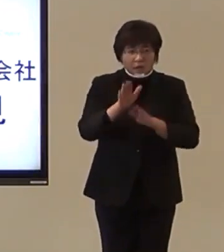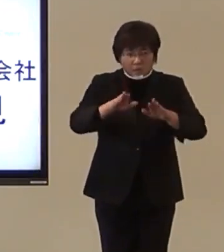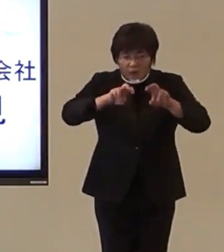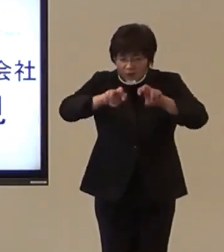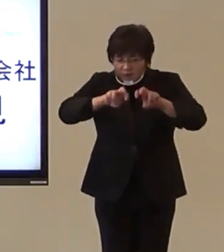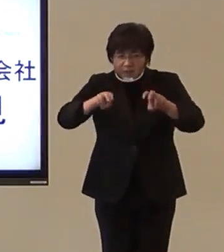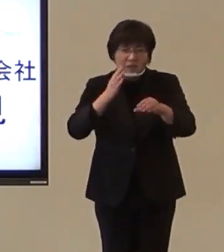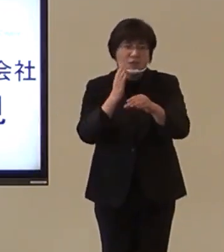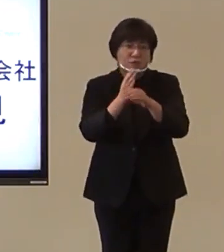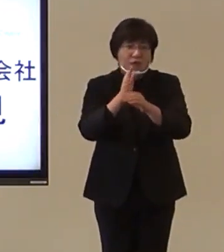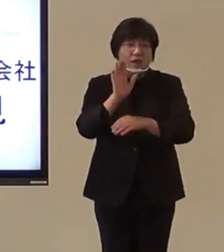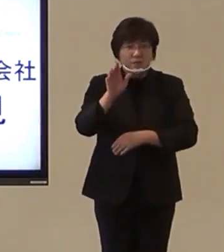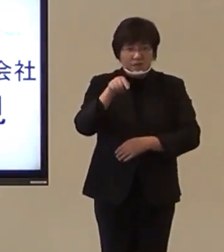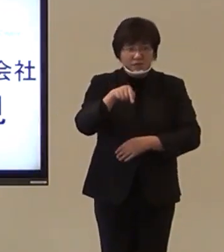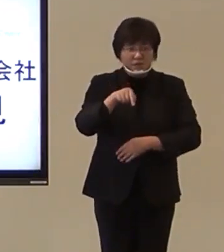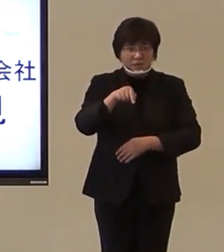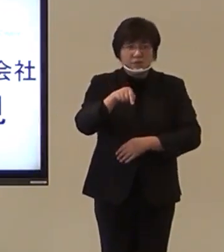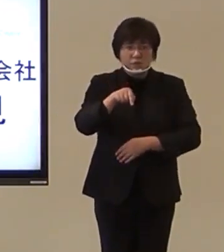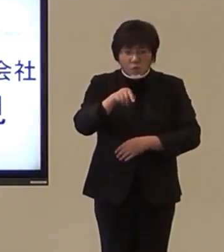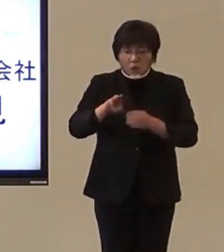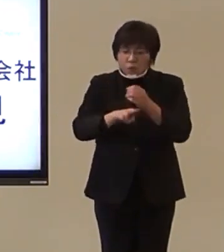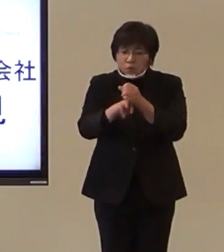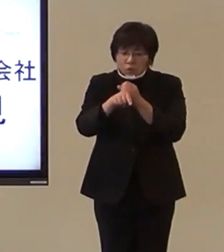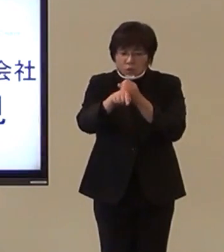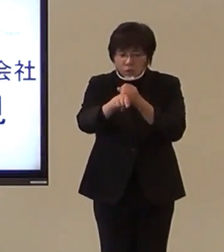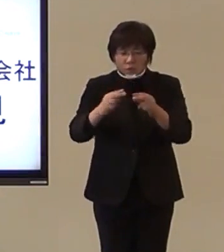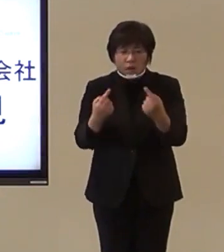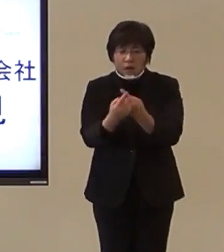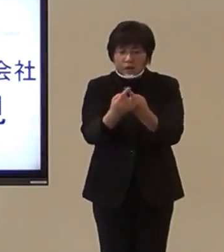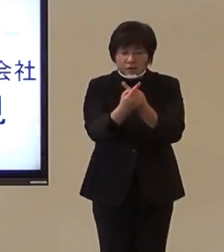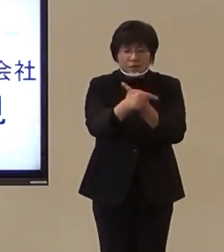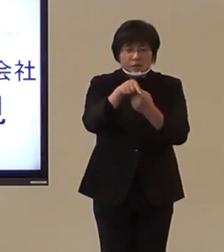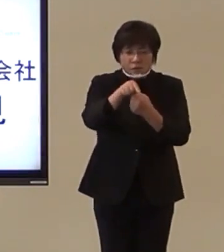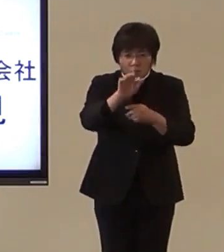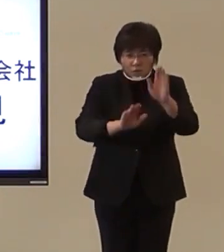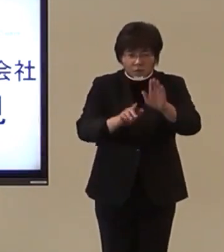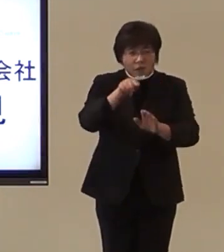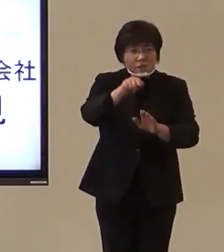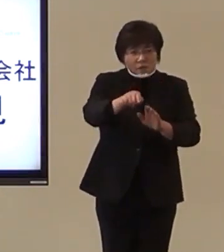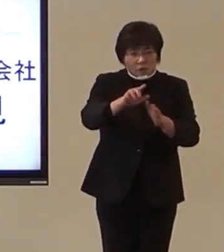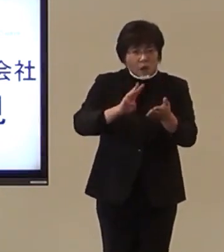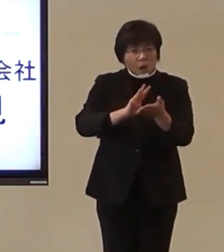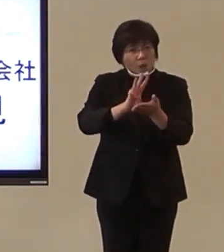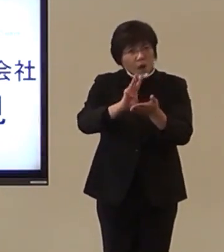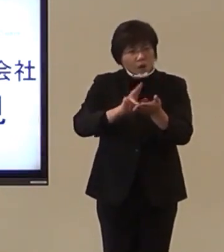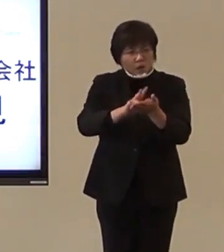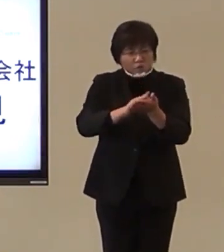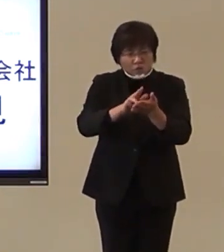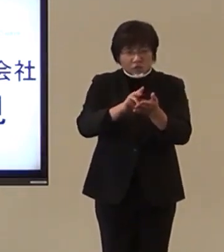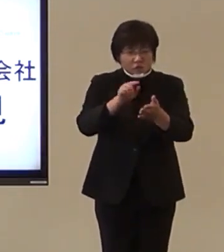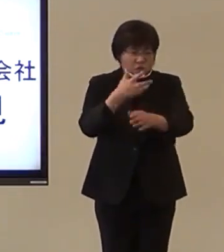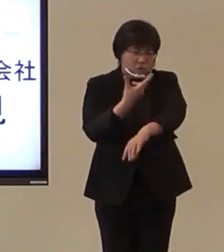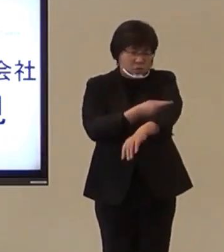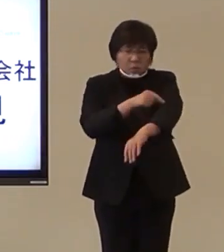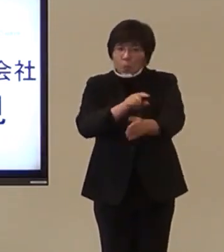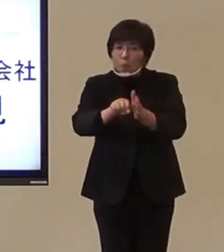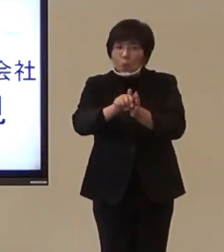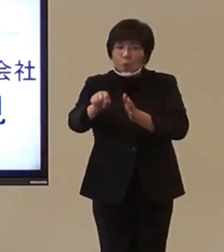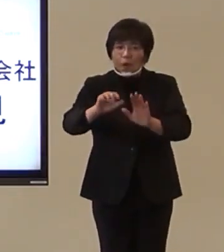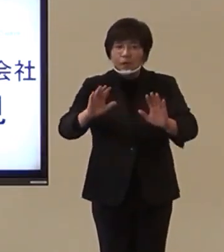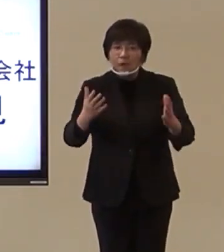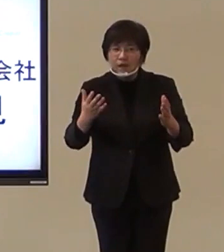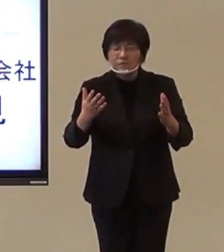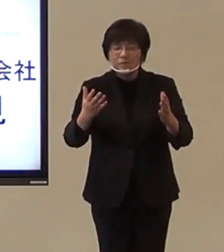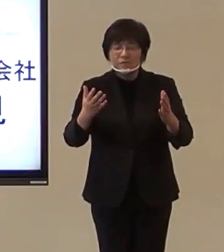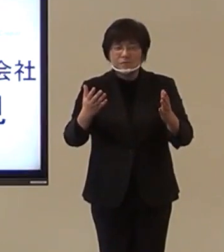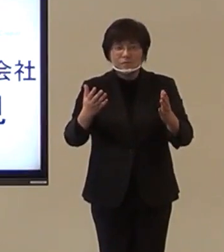で、その変異の仕方によってはワクチンが効かなくなるんではないかというようなことも言われております